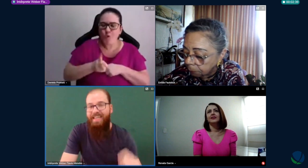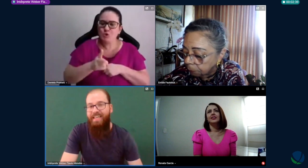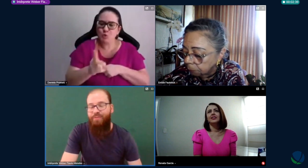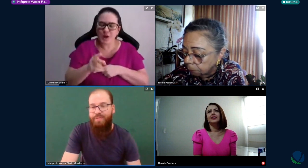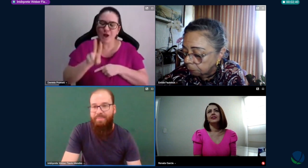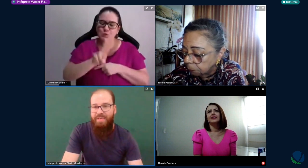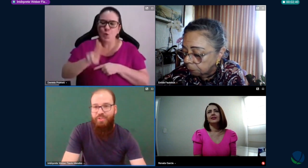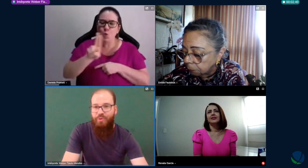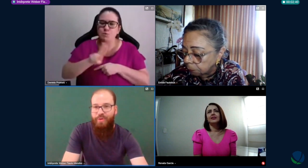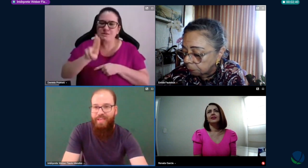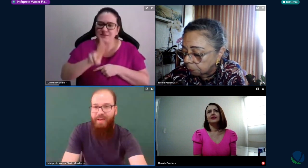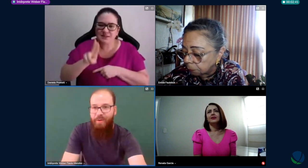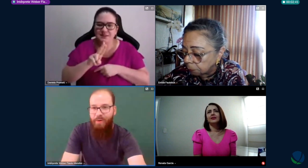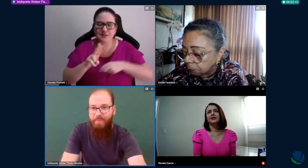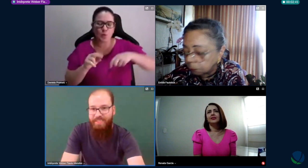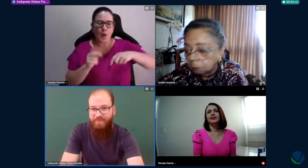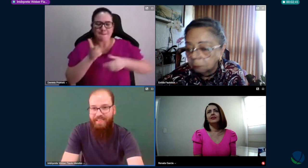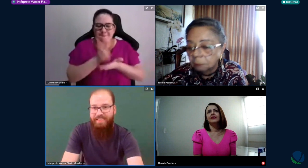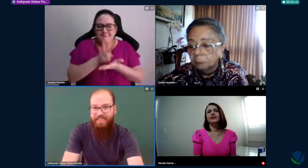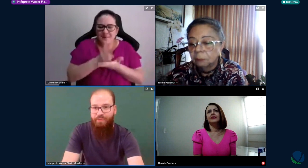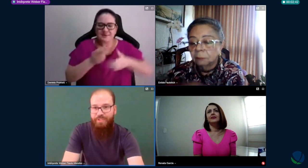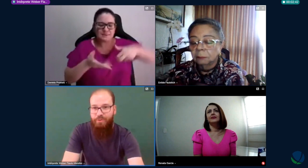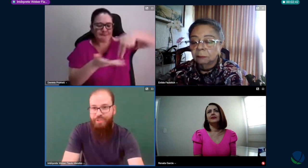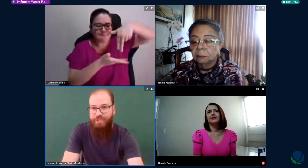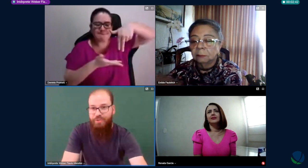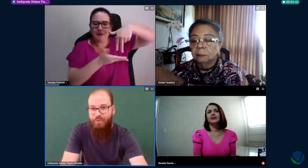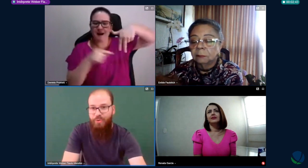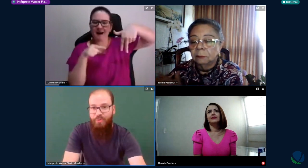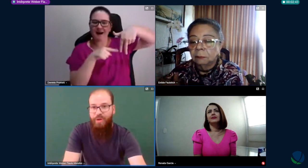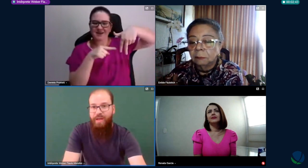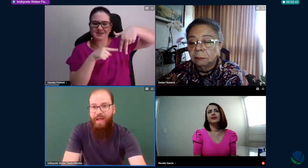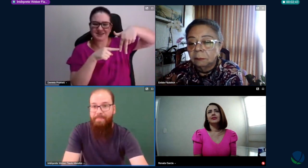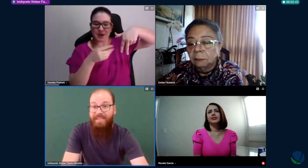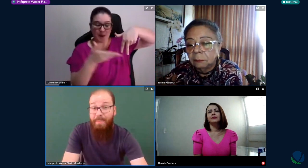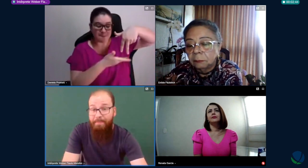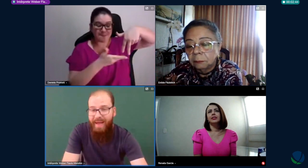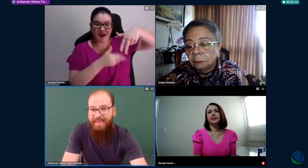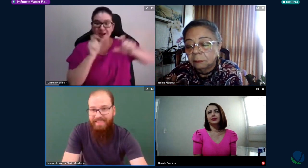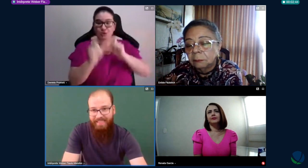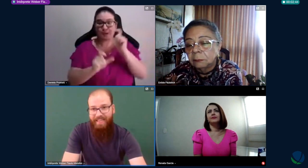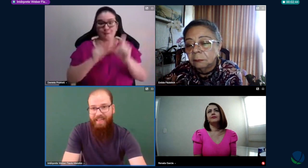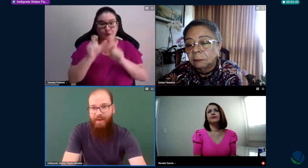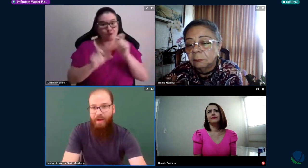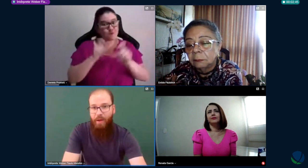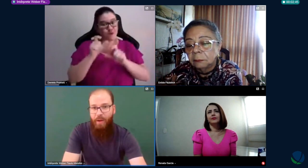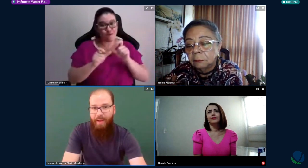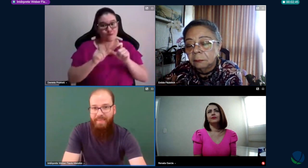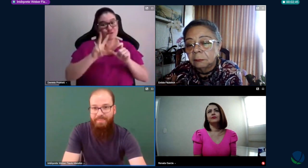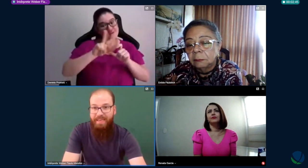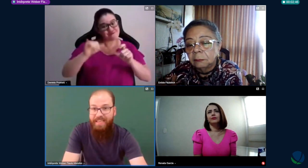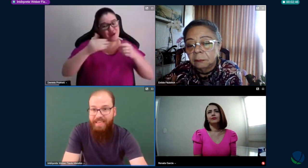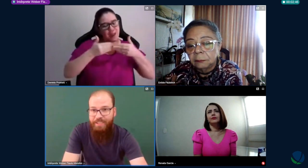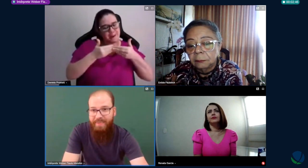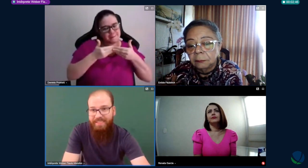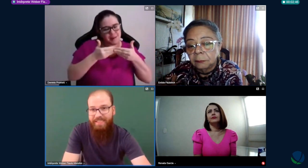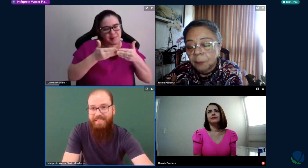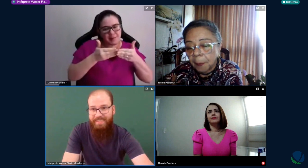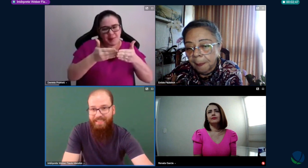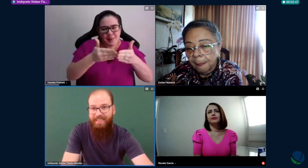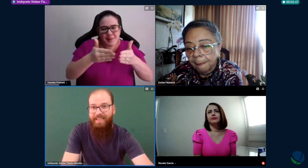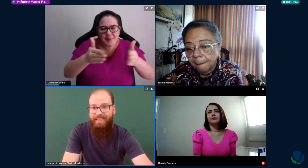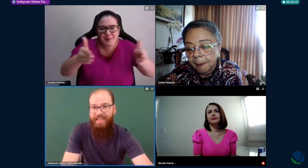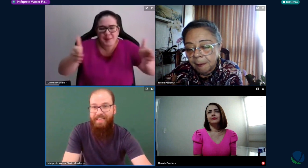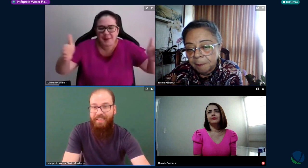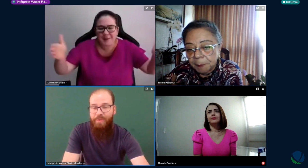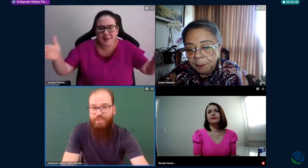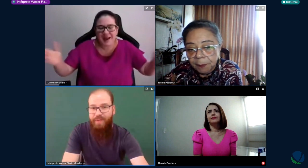Costa, né? E você mencionou ele algumas vezes, e você utilizou a mesma base, né? A mesma linha de